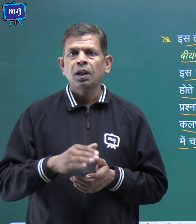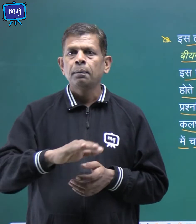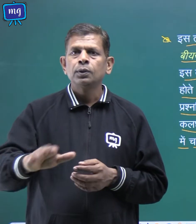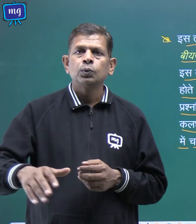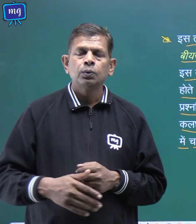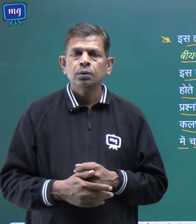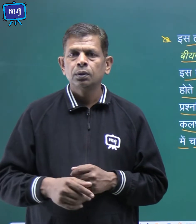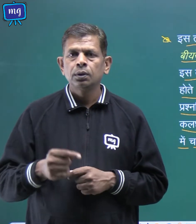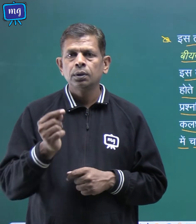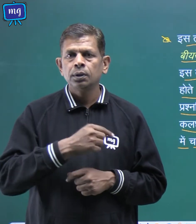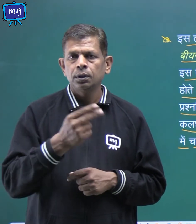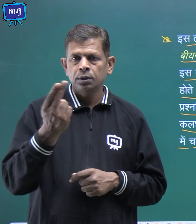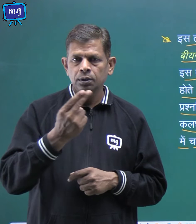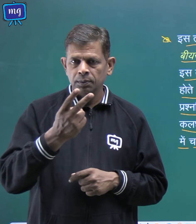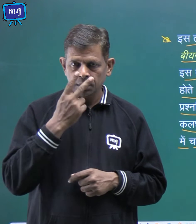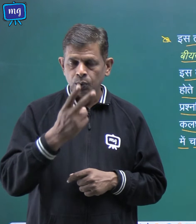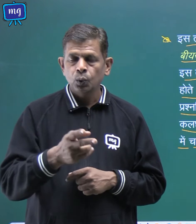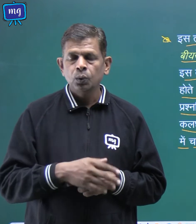बच्चों, इस चित्र में देखो,